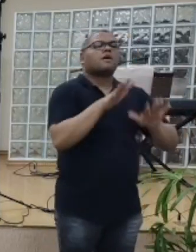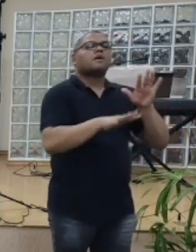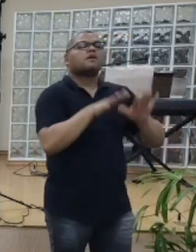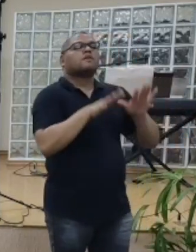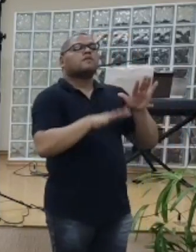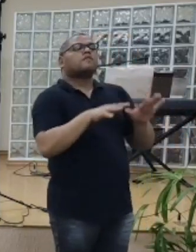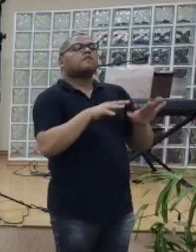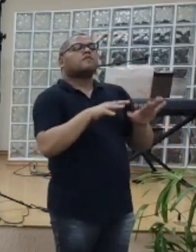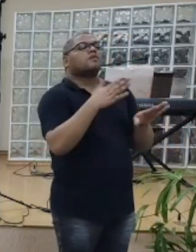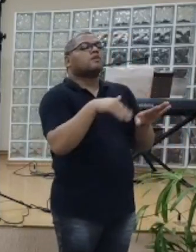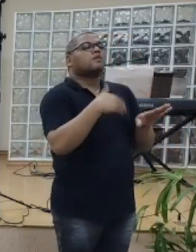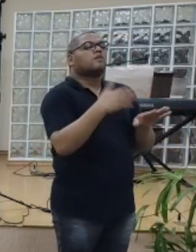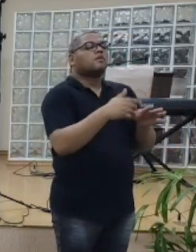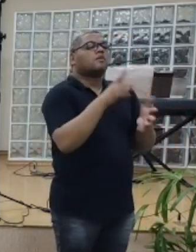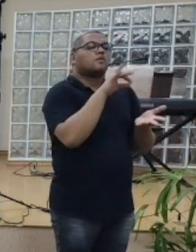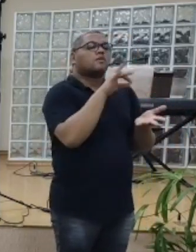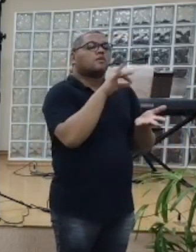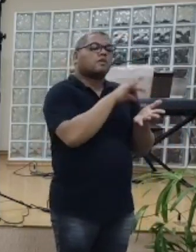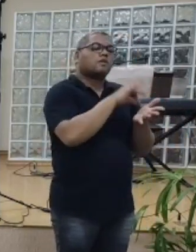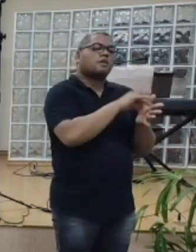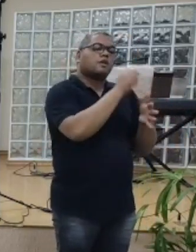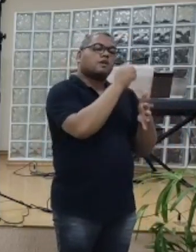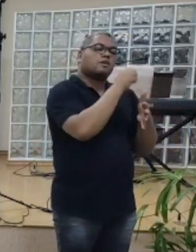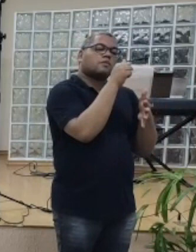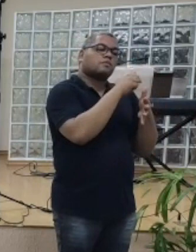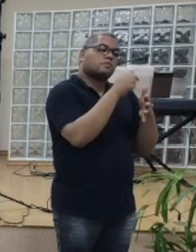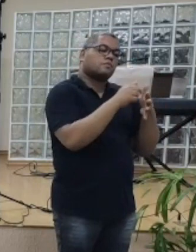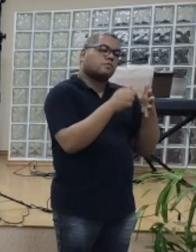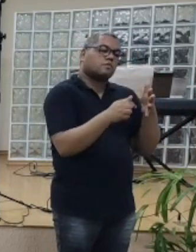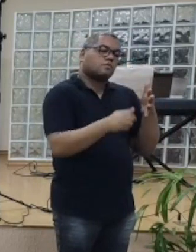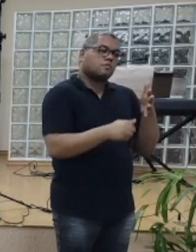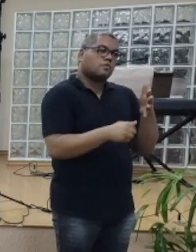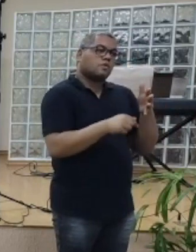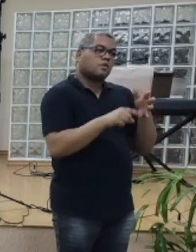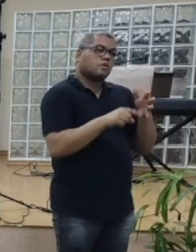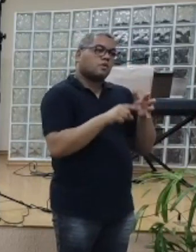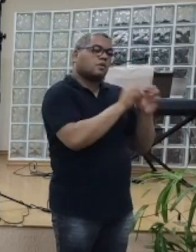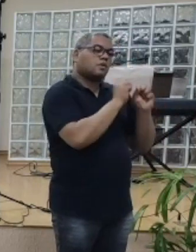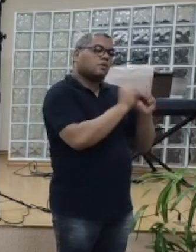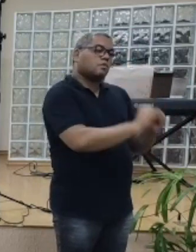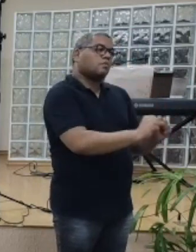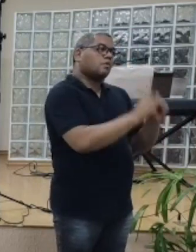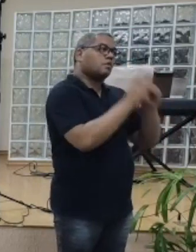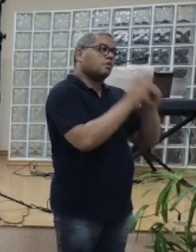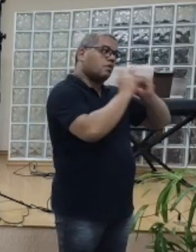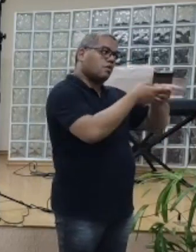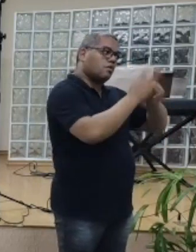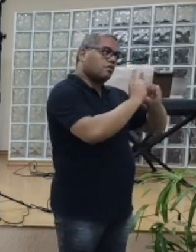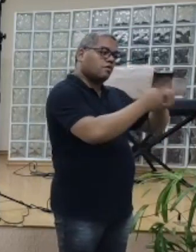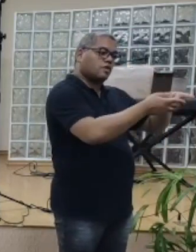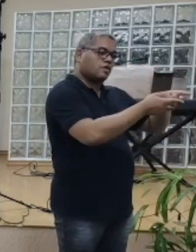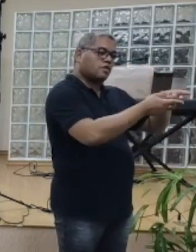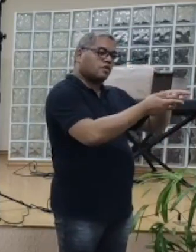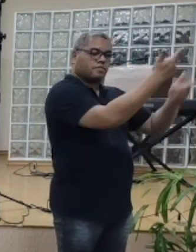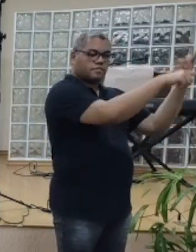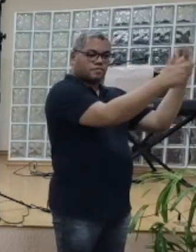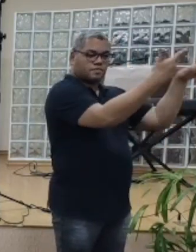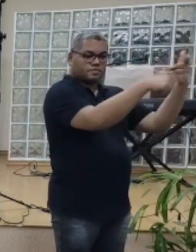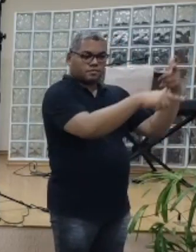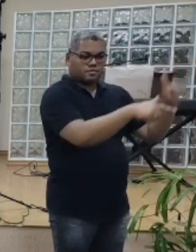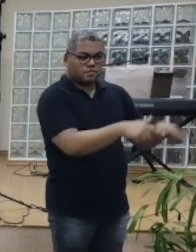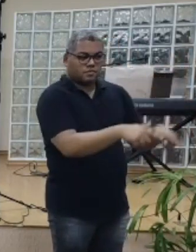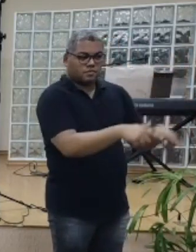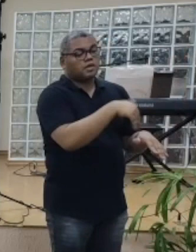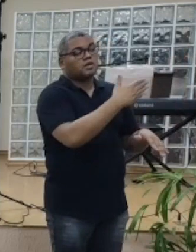a gente diz verdades, elas podem ofender pessoas. E, quando as pessoas